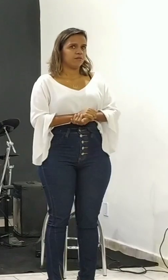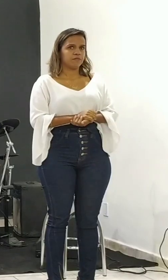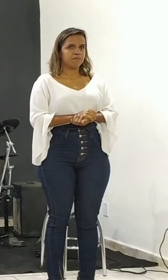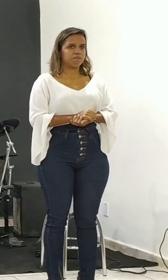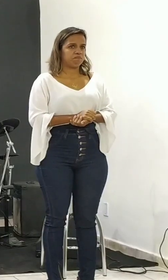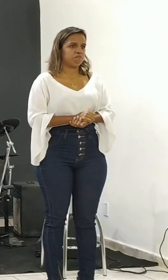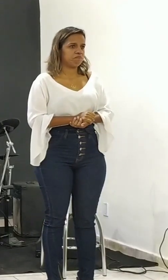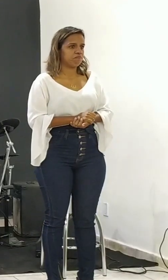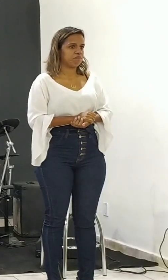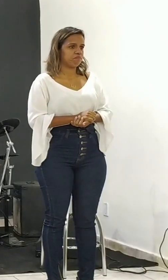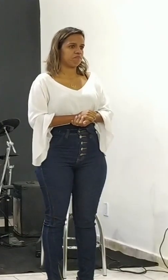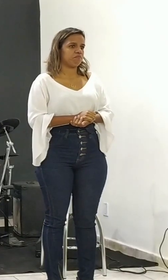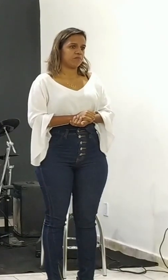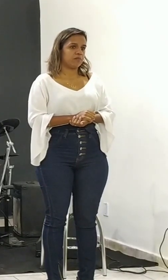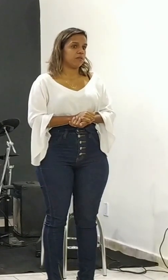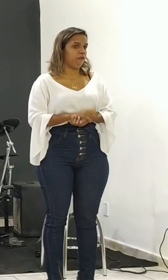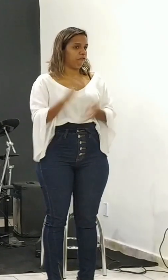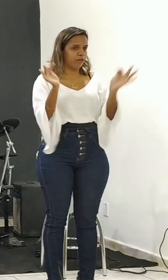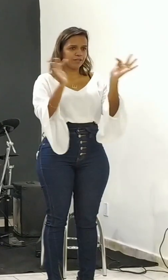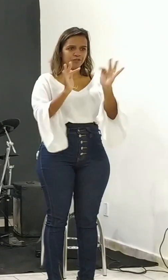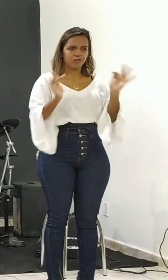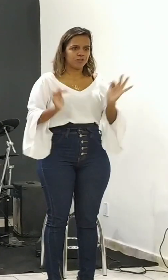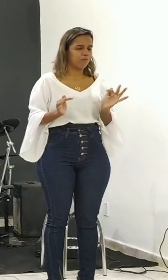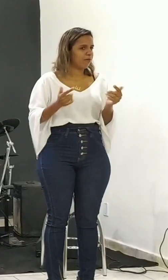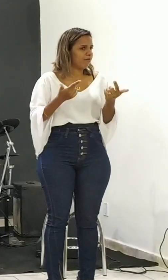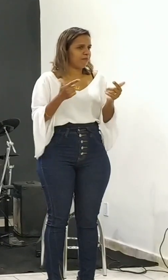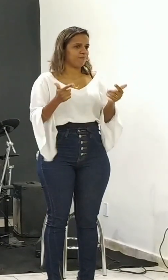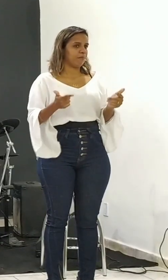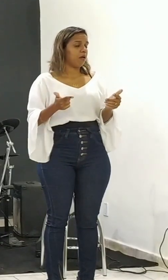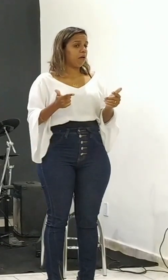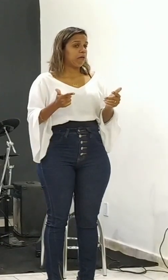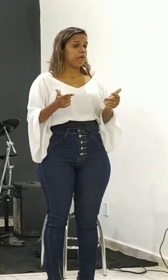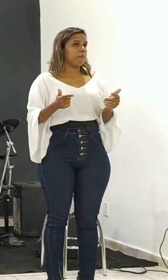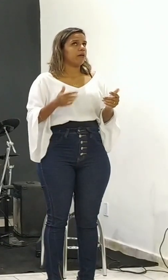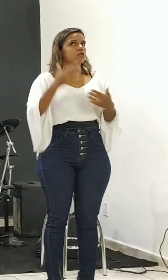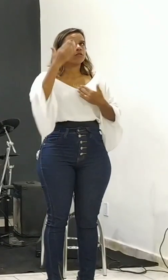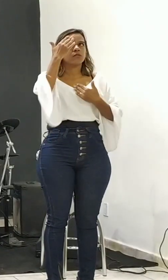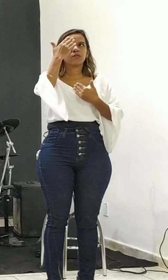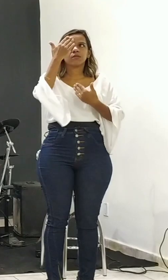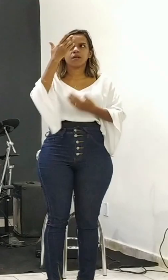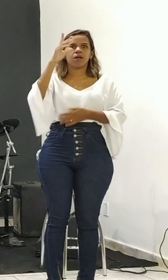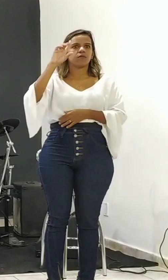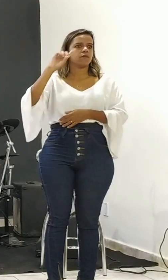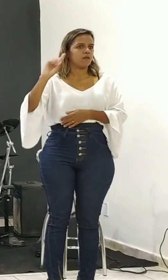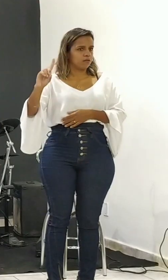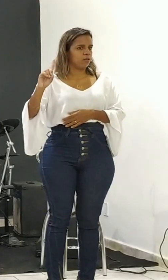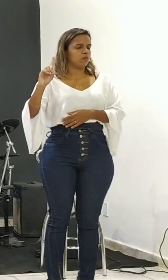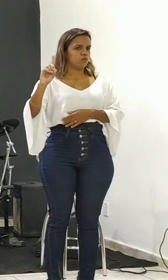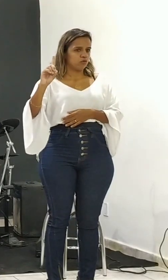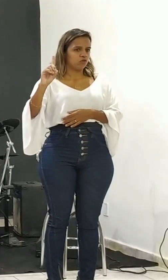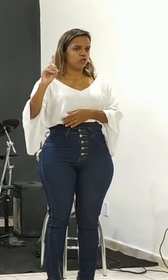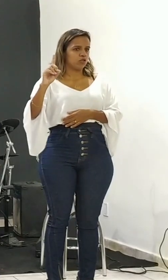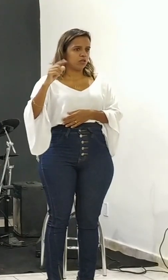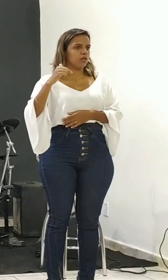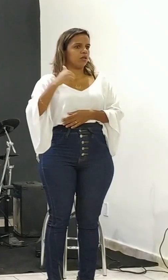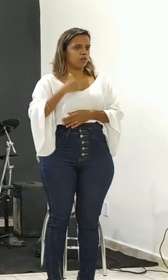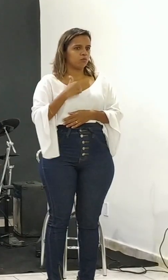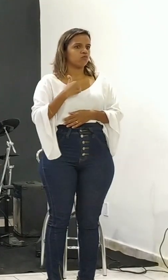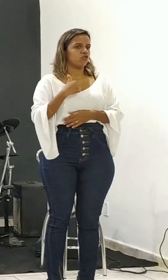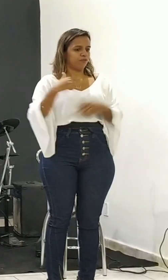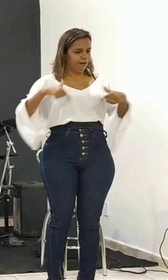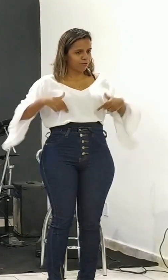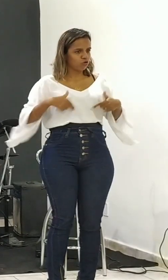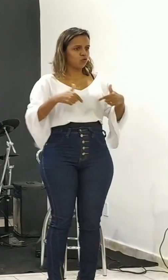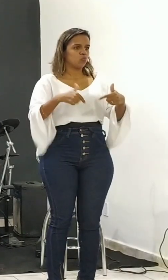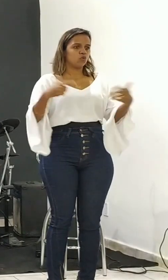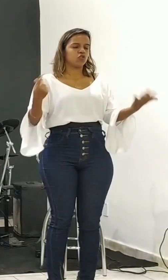né, não ia ser bem sucedido naquilo que eu queria. E graças a Deus que Deus não deixou tomar nenhuma decisão errada,